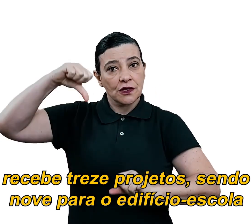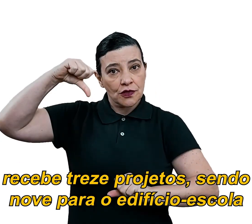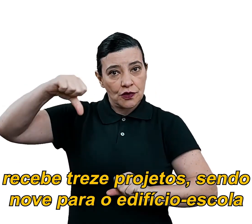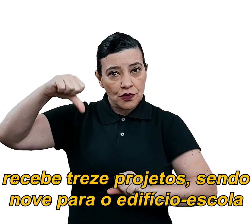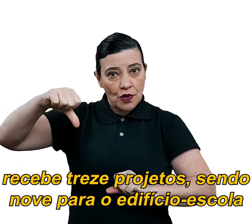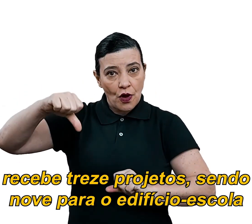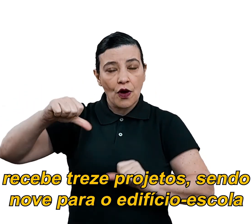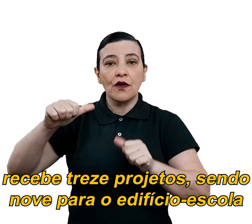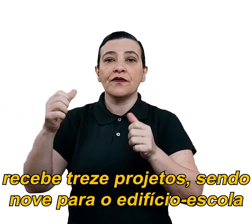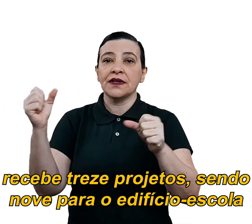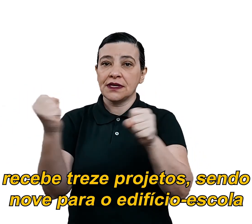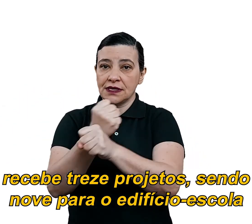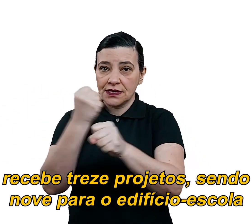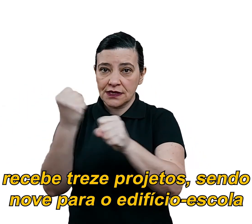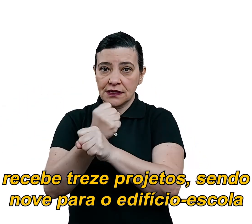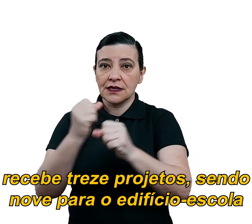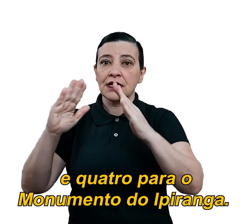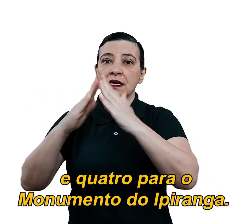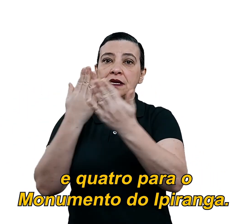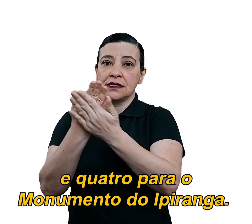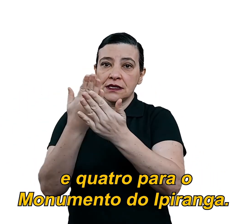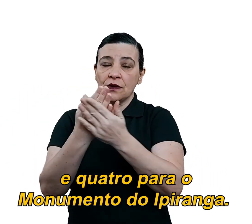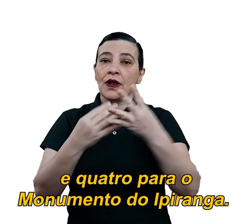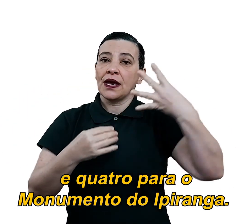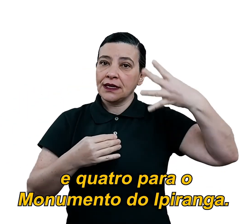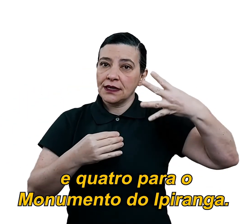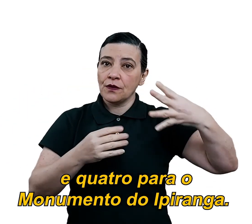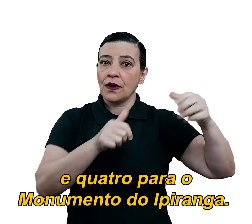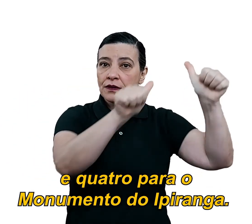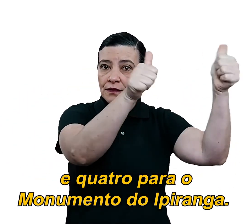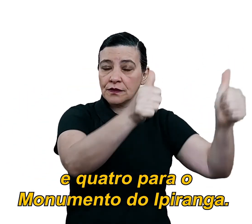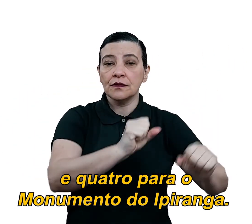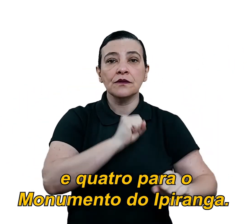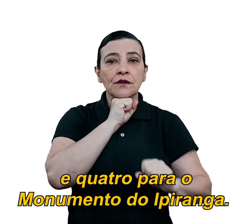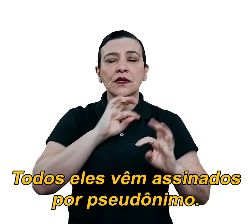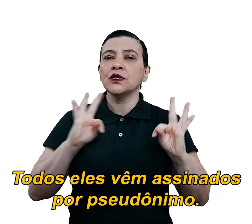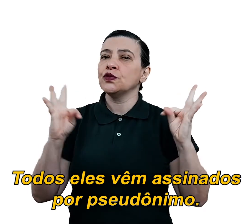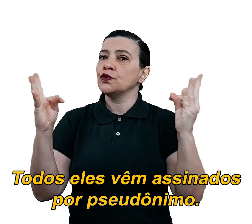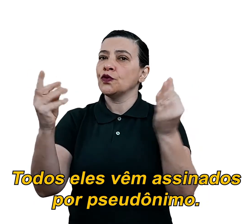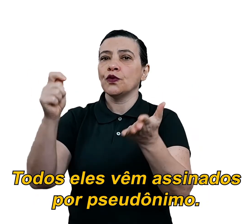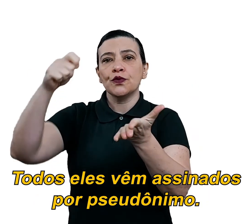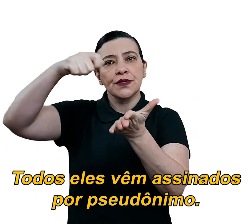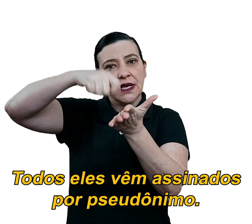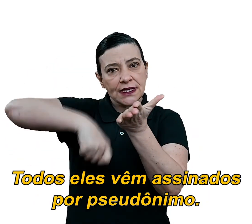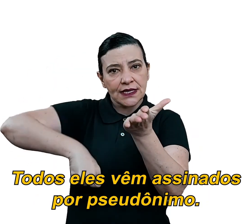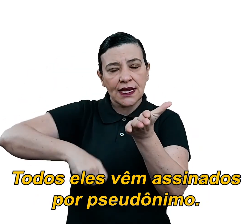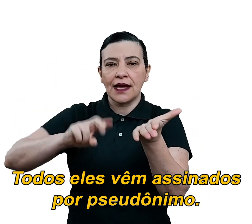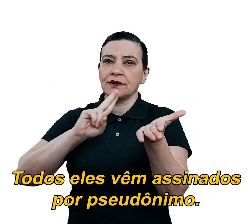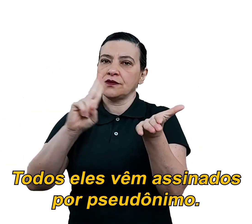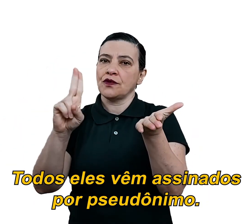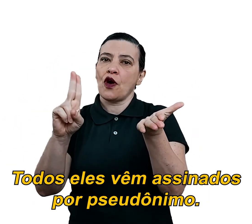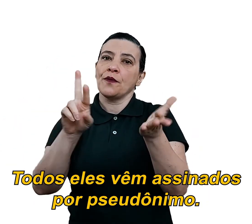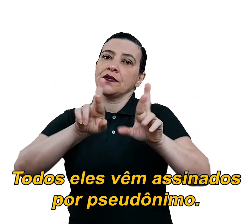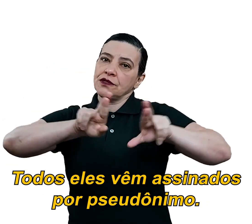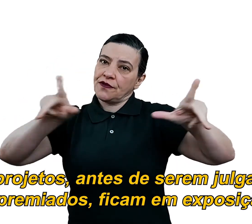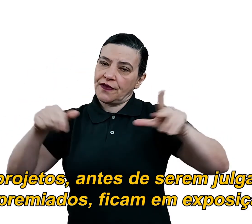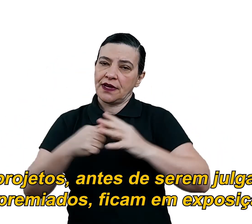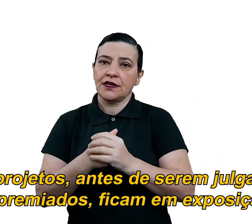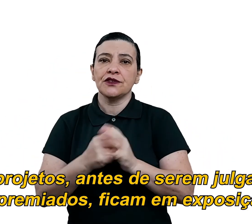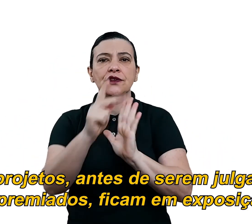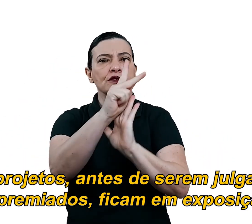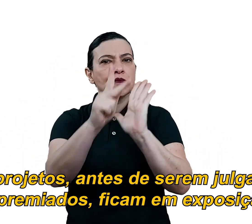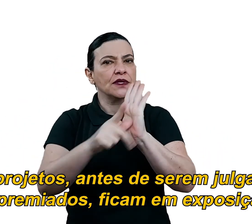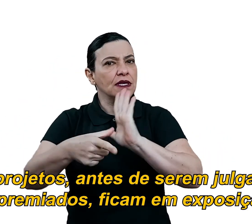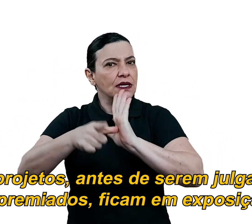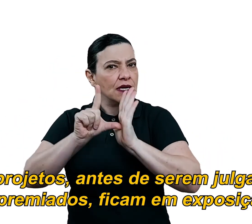projetos, sendo 9 para o edifício escola e 4 para o monumento do Ipiranga. Todos eles vêm assinados por pseudônimo.